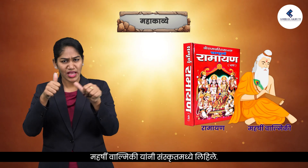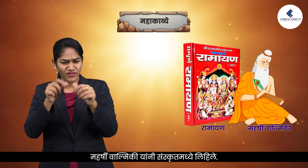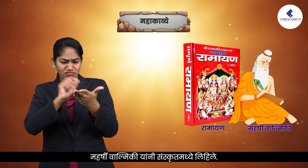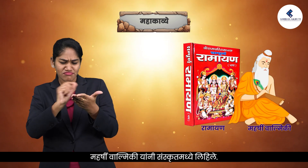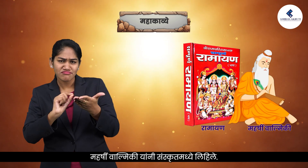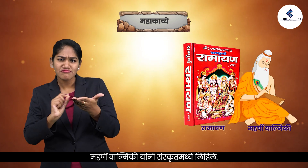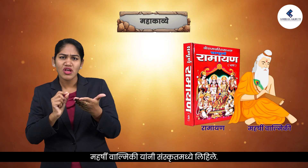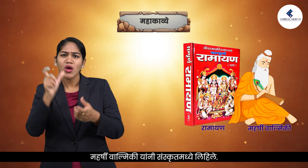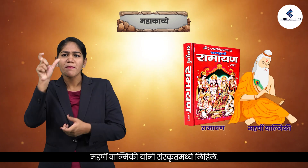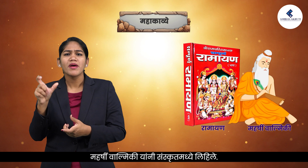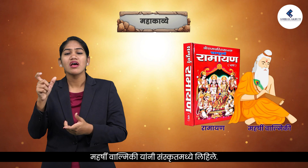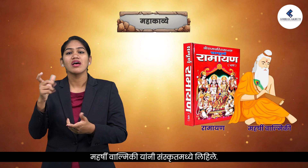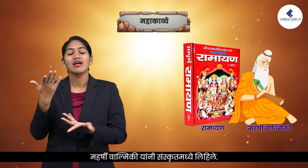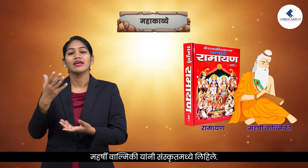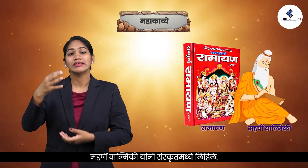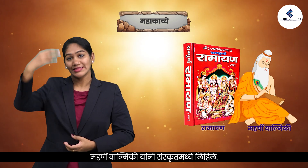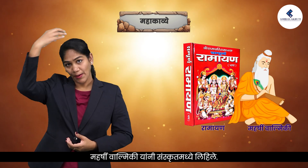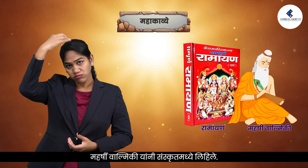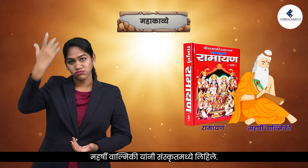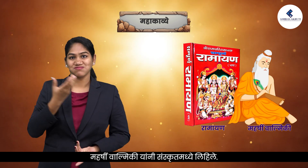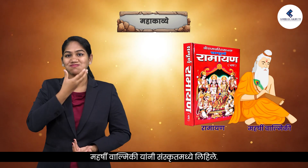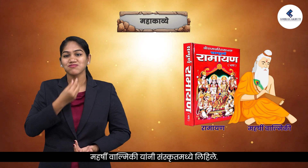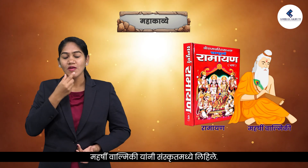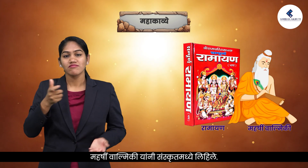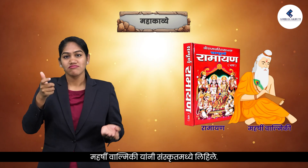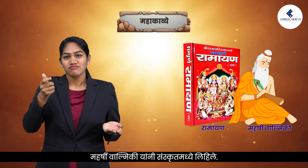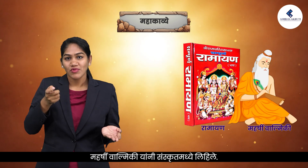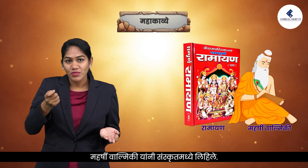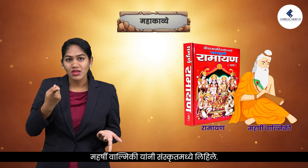महर्षी वाल्मिकी यांनी संस्कृतमध्ये लिहिले.